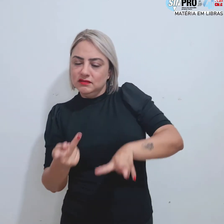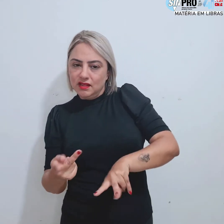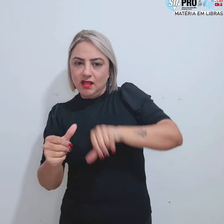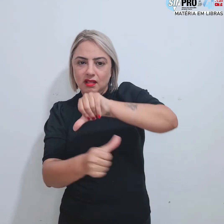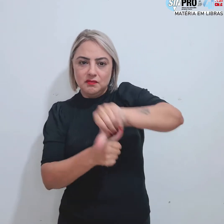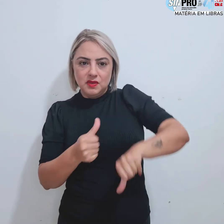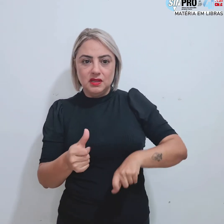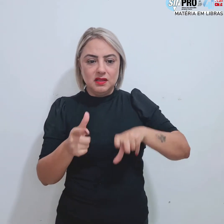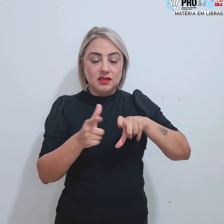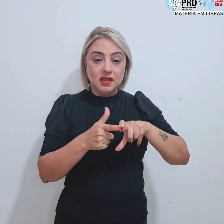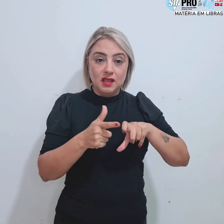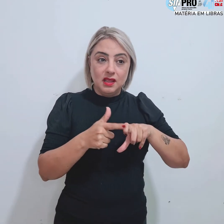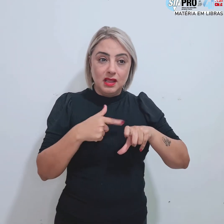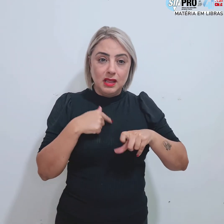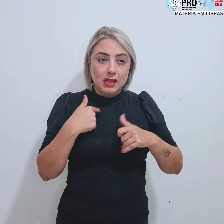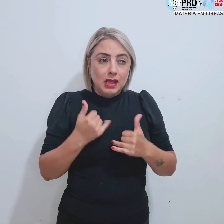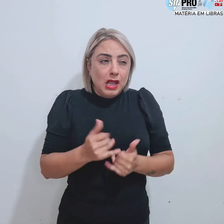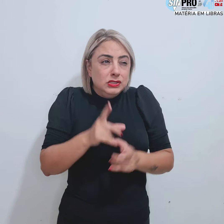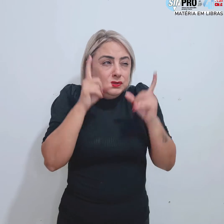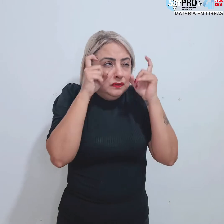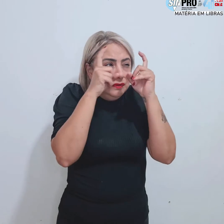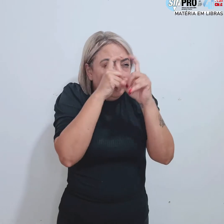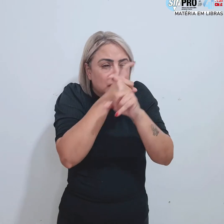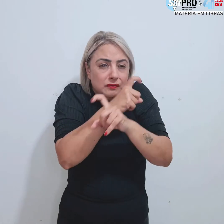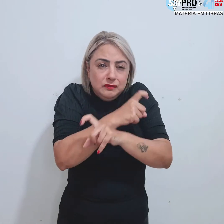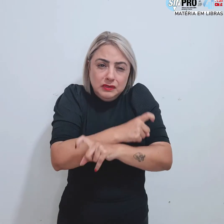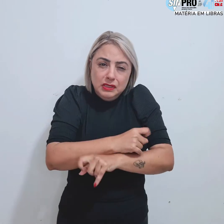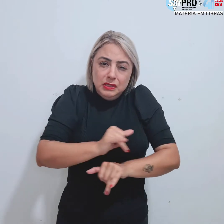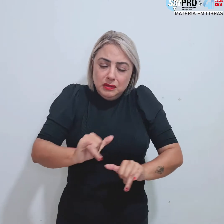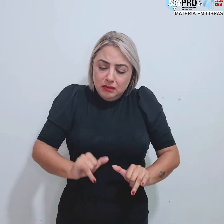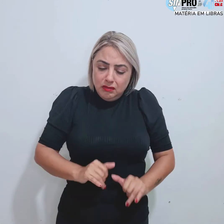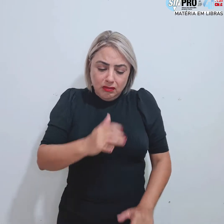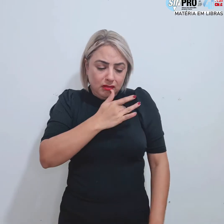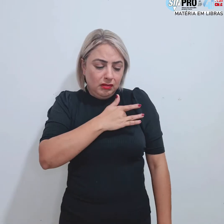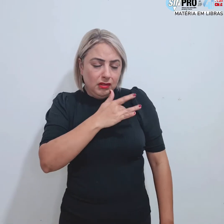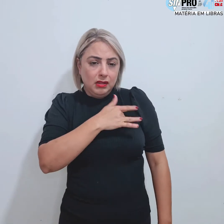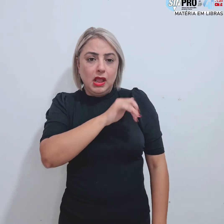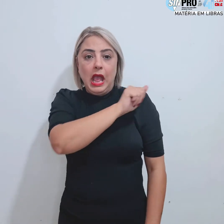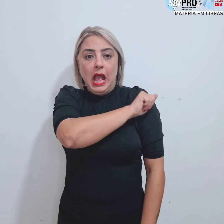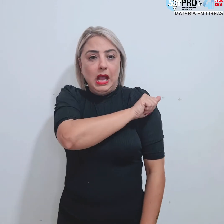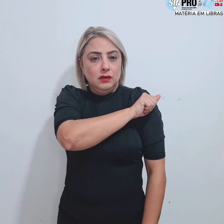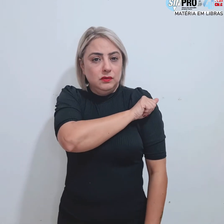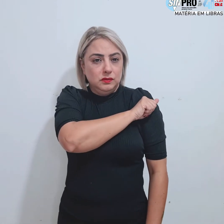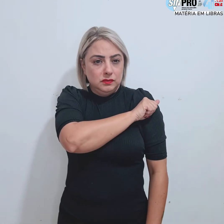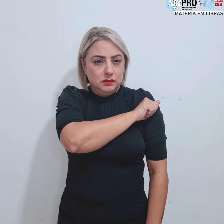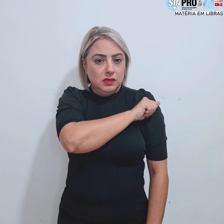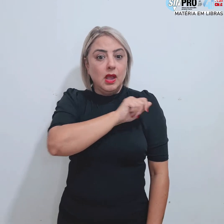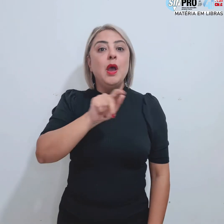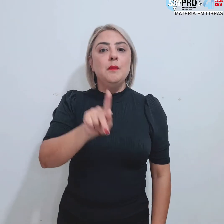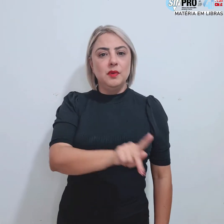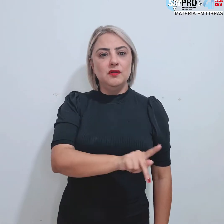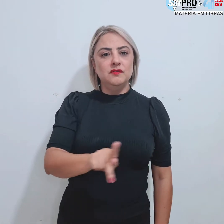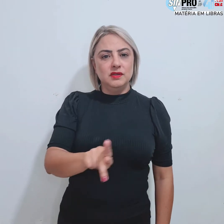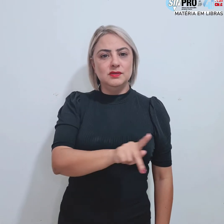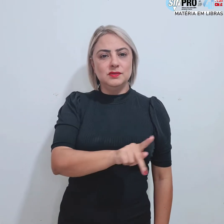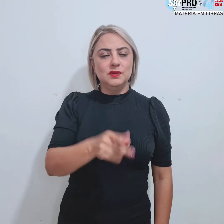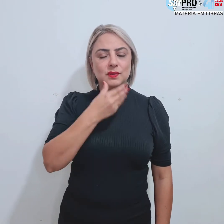se mostra tortuoso não só para alunos e alunas. Professoras e